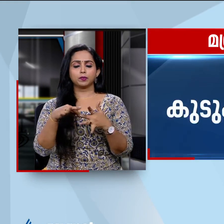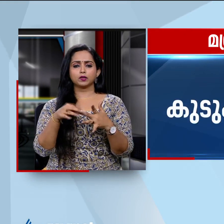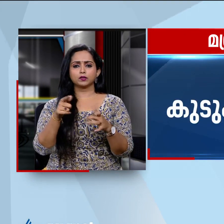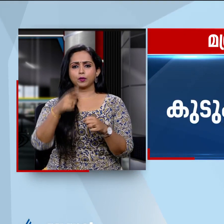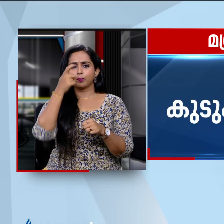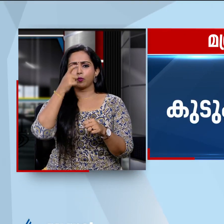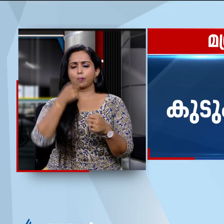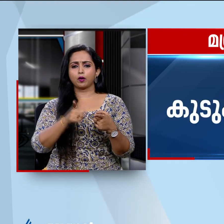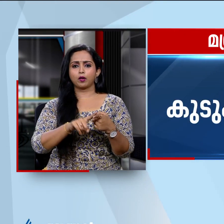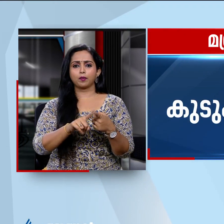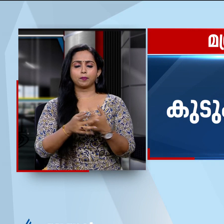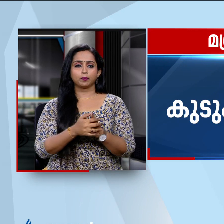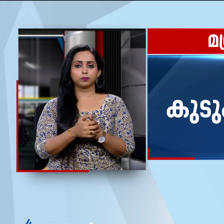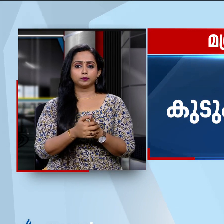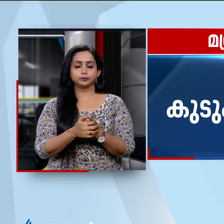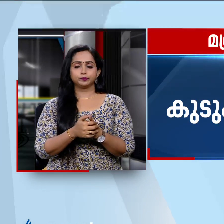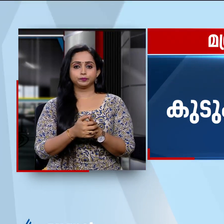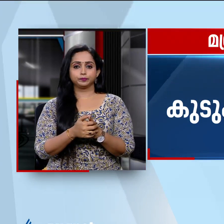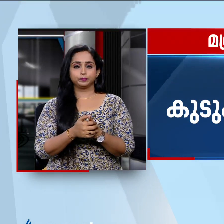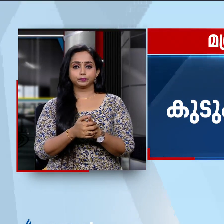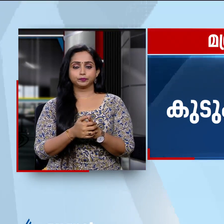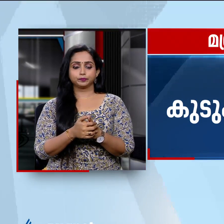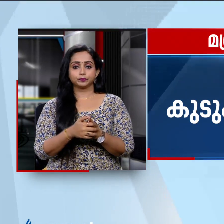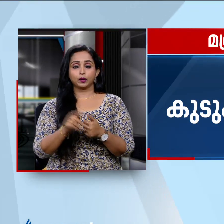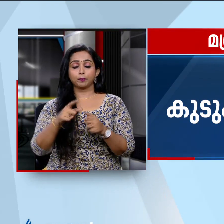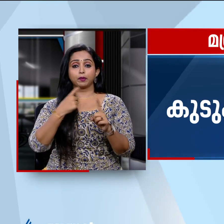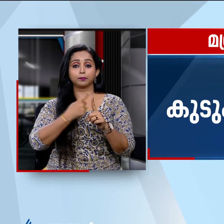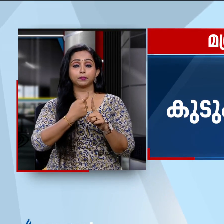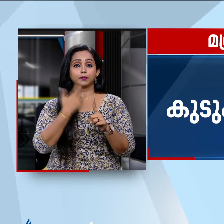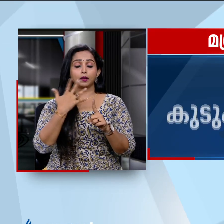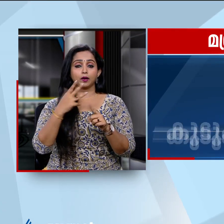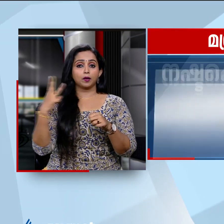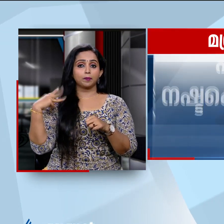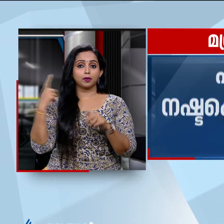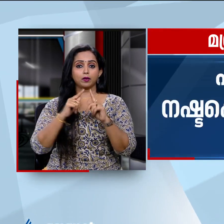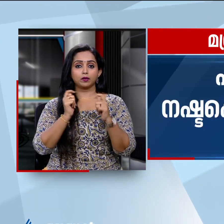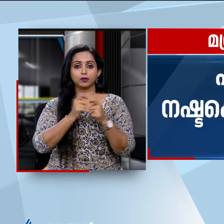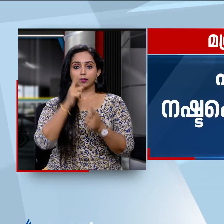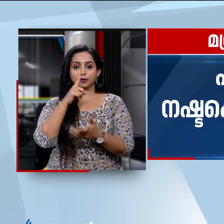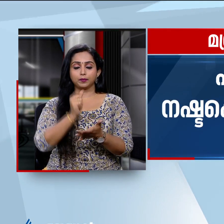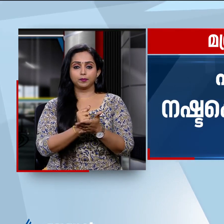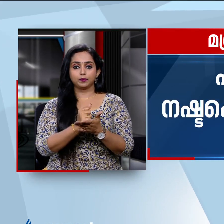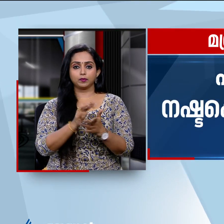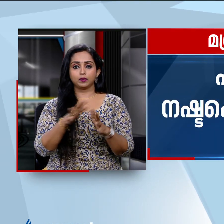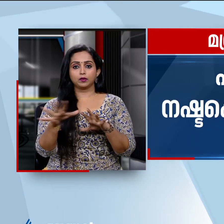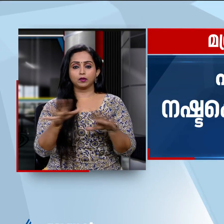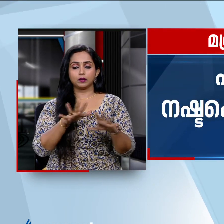പ്രത്യേക പ്രകൃതി ദുരന്തമായി കണക്കാക്കാനാണ് ഇപ്പോൾ മന്ത്രിസഭായോഗത്തിന്റെ തീരുമാനം. ഈ ദുരന്ത ബാധിതർക്ക്